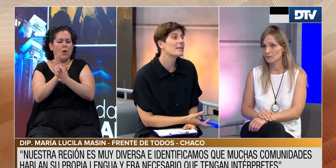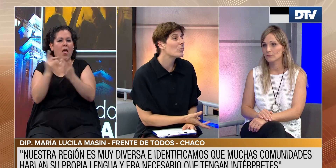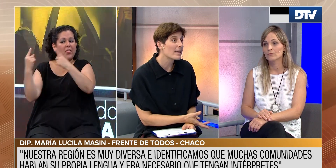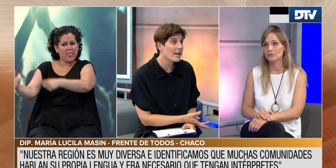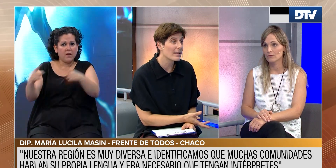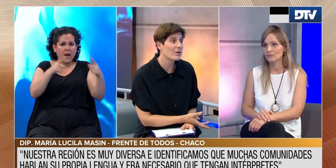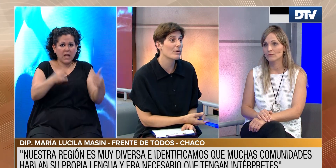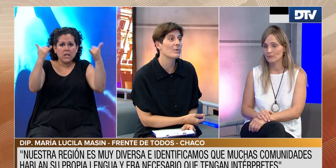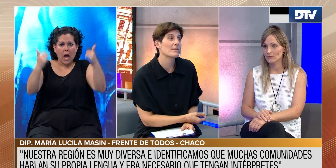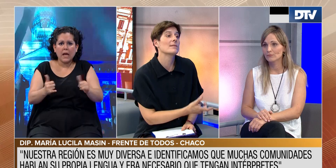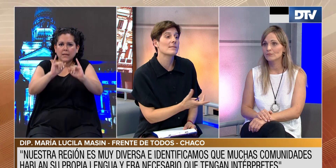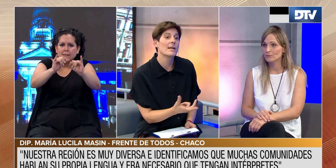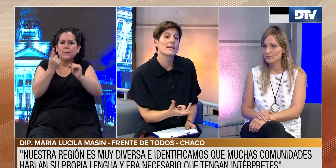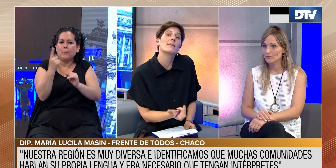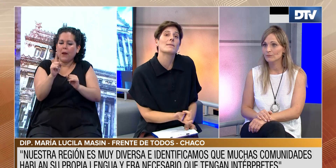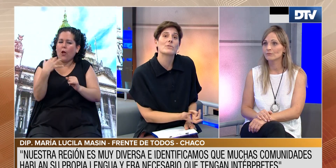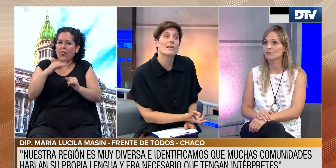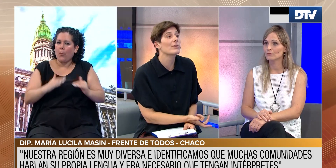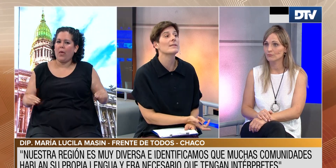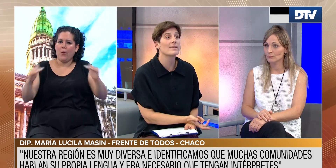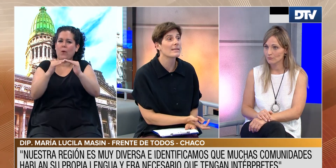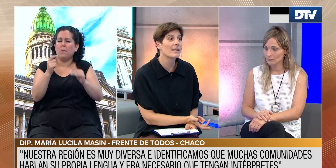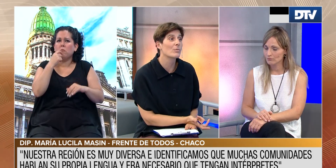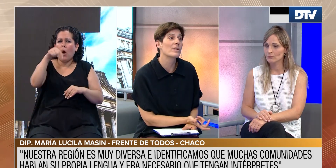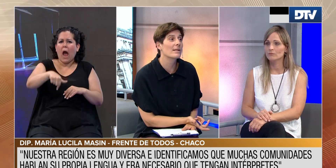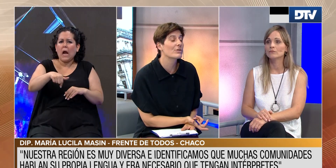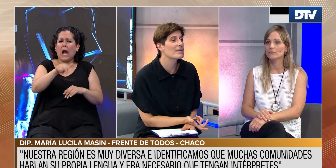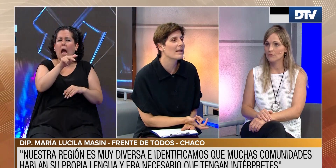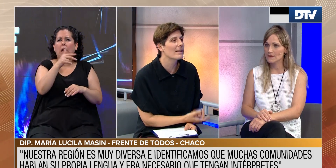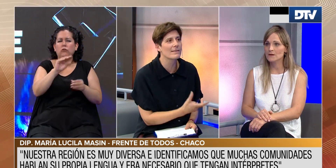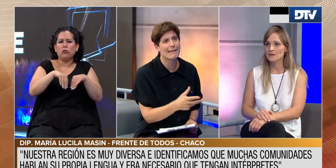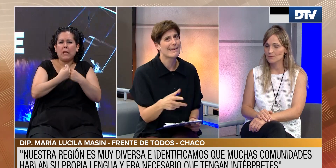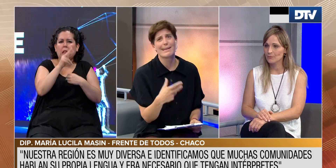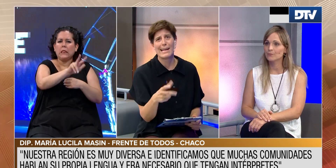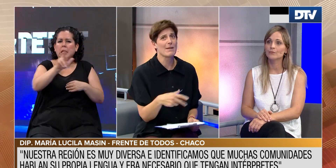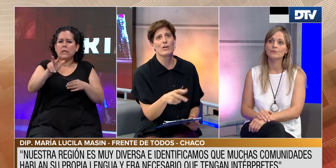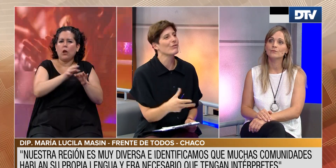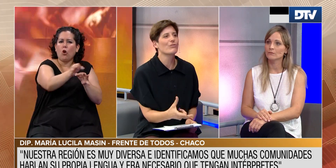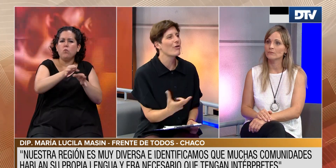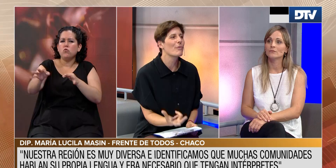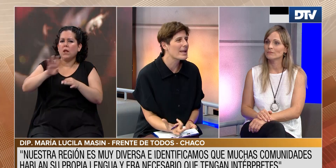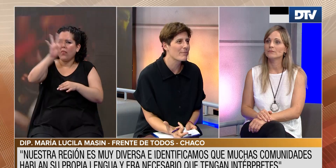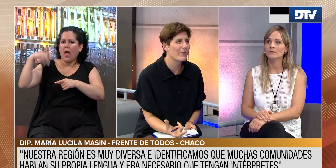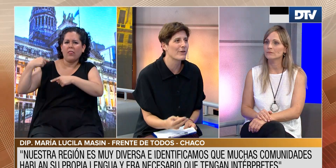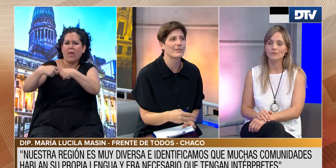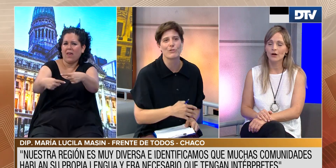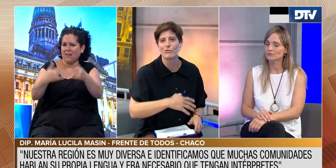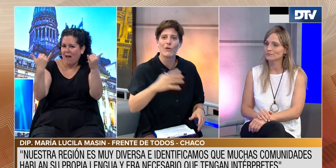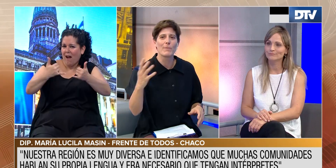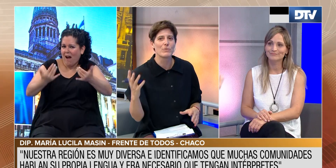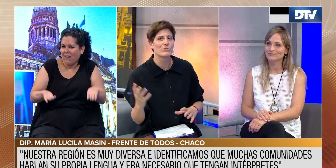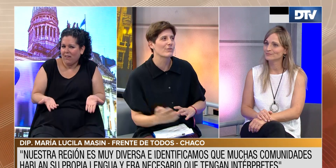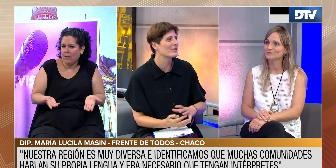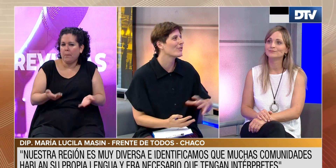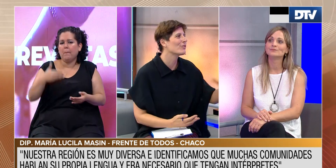las particularidades, ¿no? Porque nosotros en Argentina tenemos alrededor de 33 comunidades originarias. Creemos que son todos lo mismo, ¿no? Que son